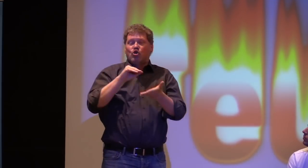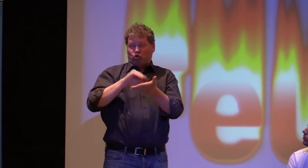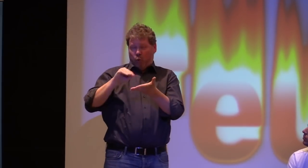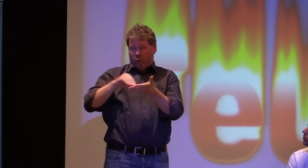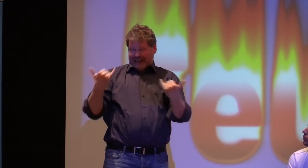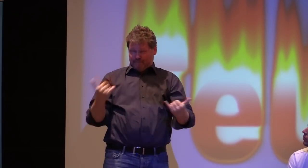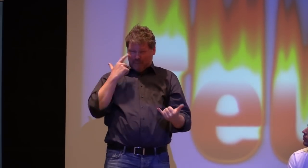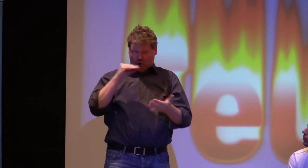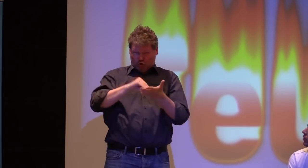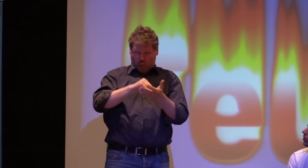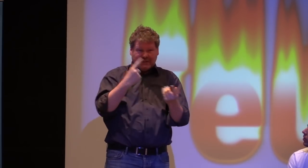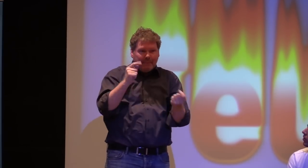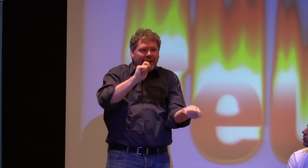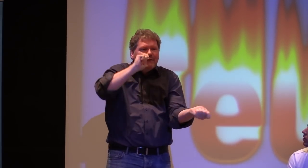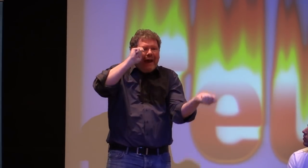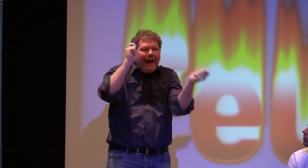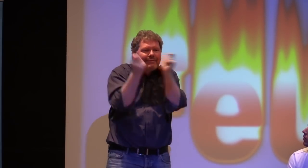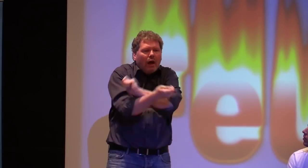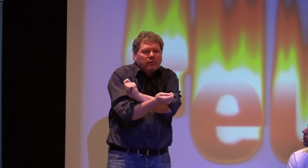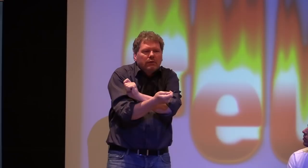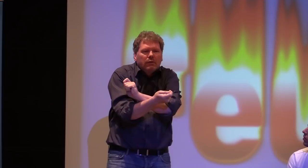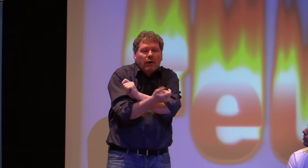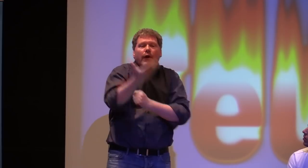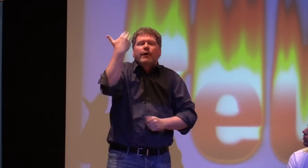viel hinterherlaufen und es halt sehr mühselig ist.